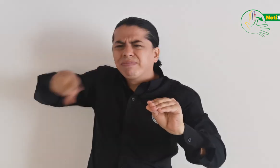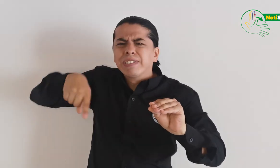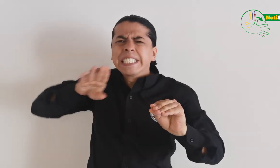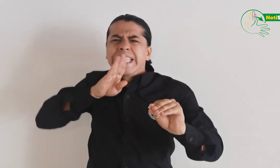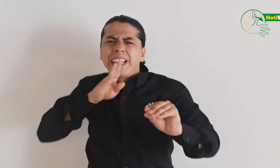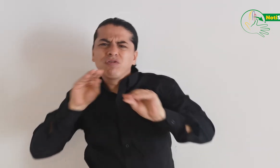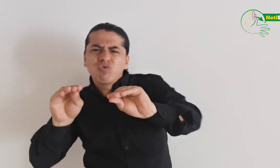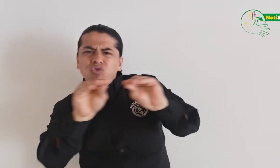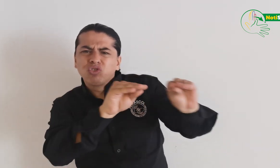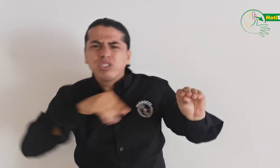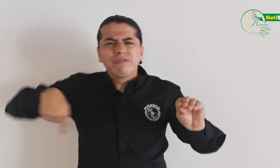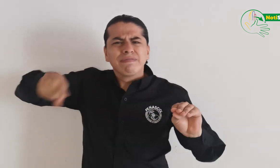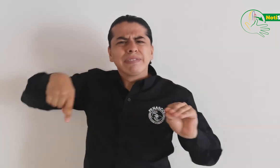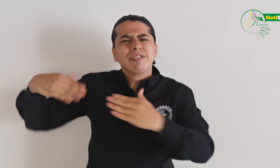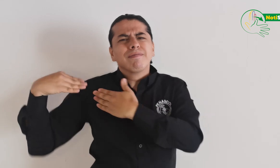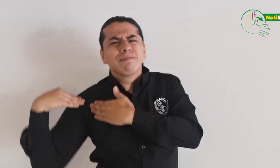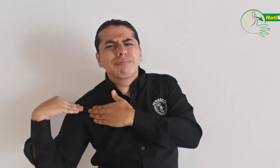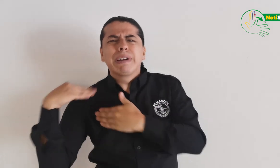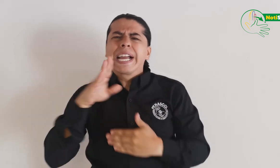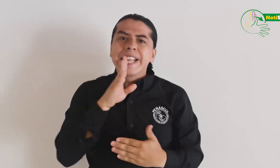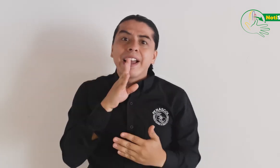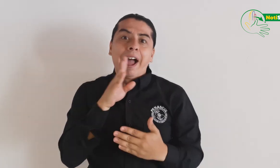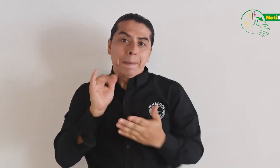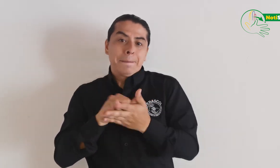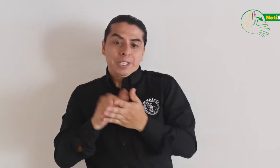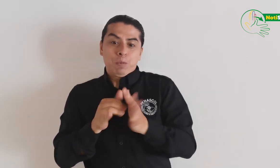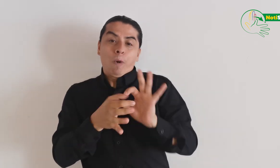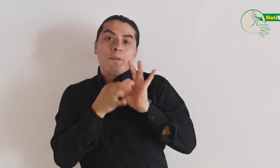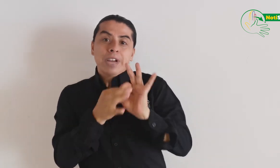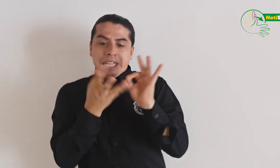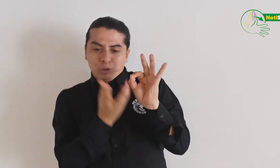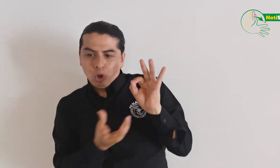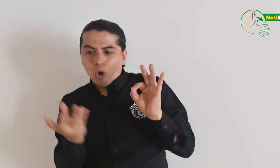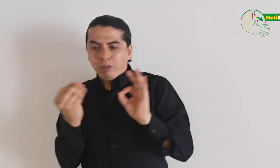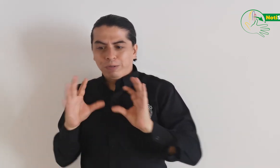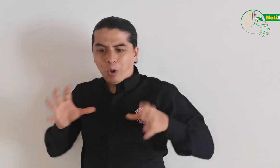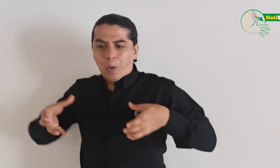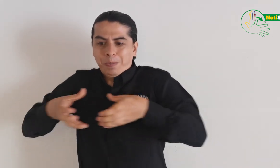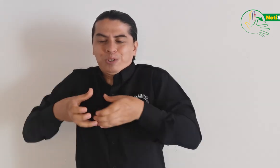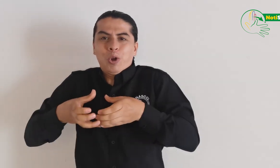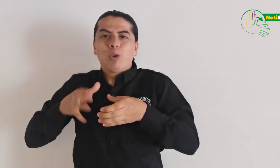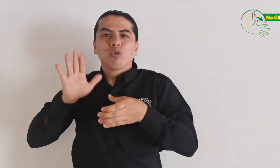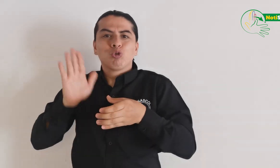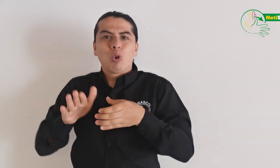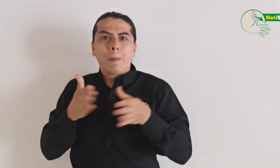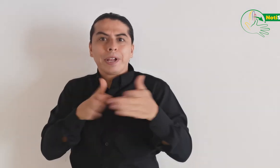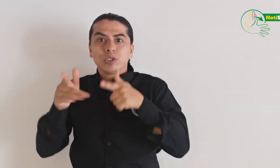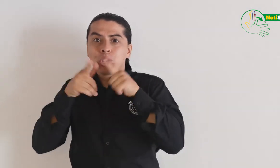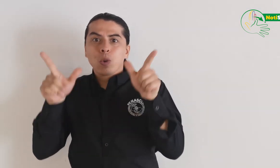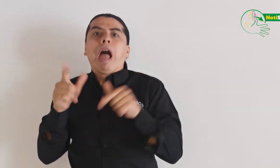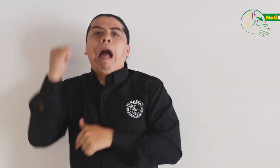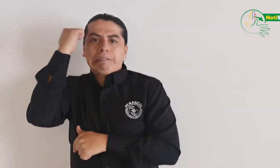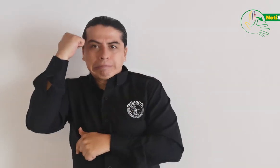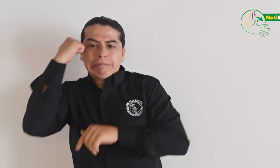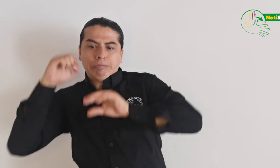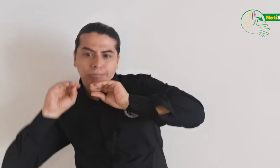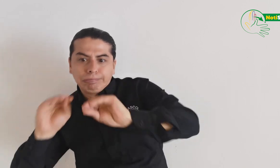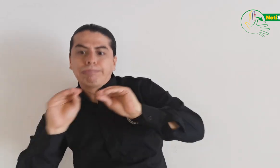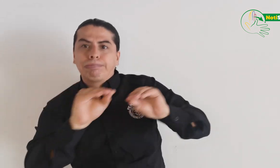en planeación lingüística a través de los miembros de la Comisión Nacional de Planeación Lingüística